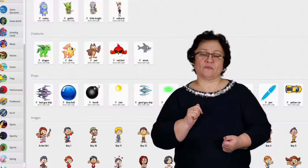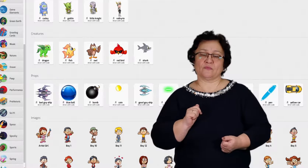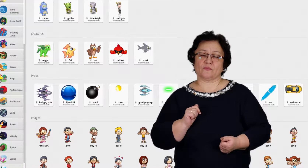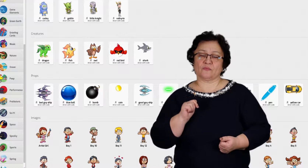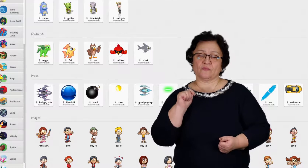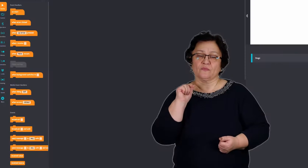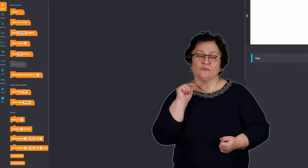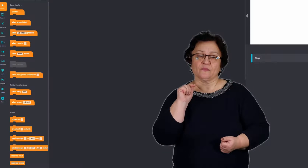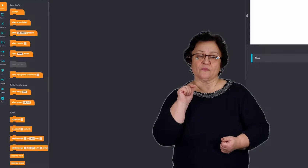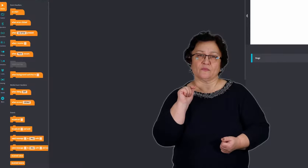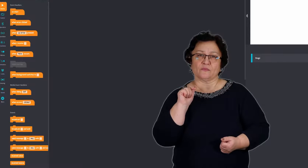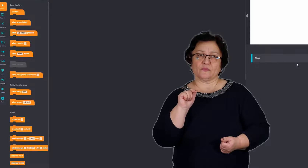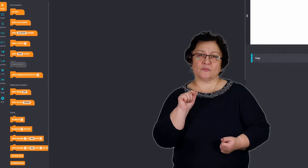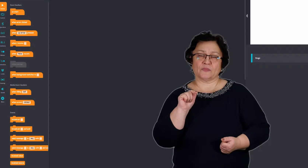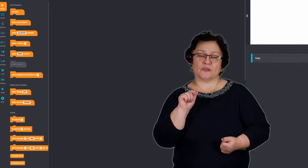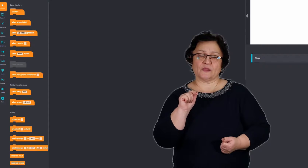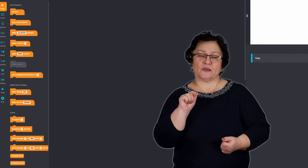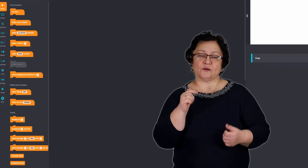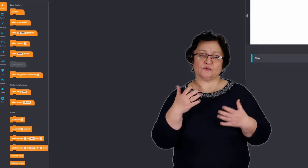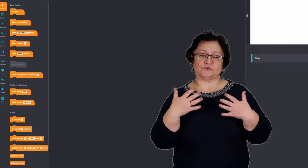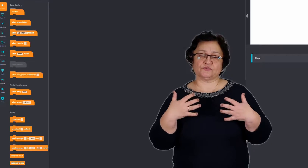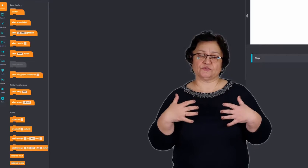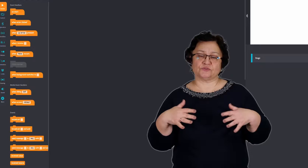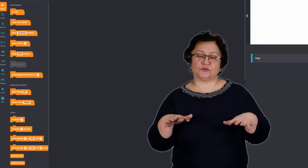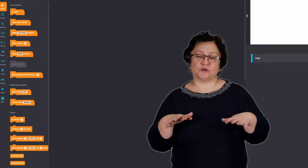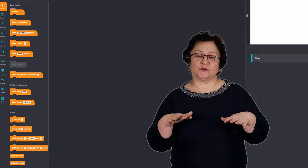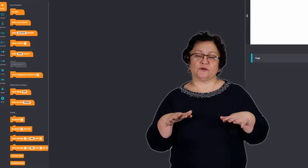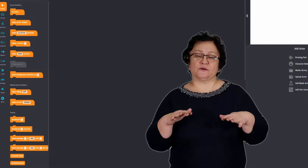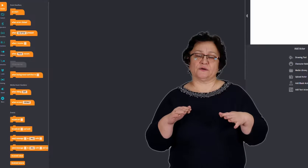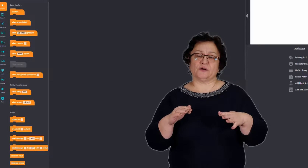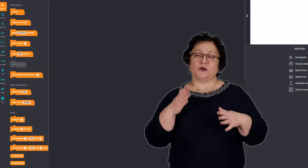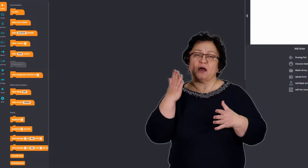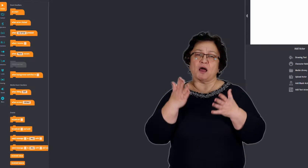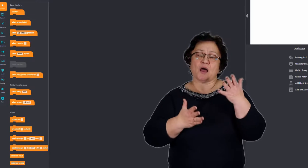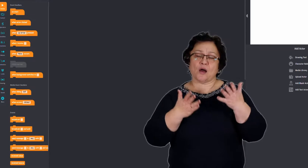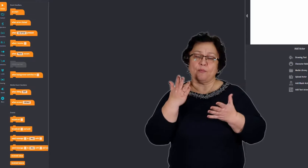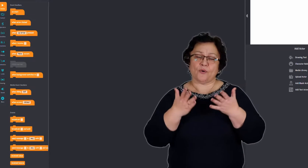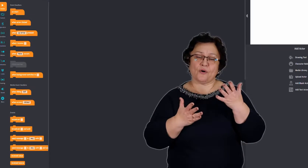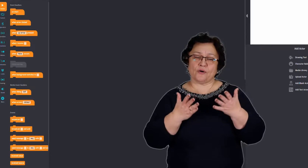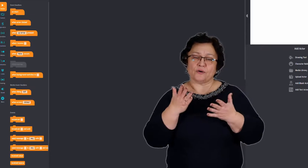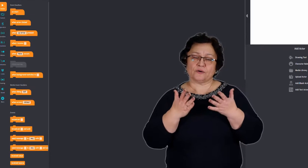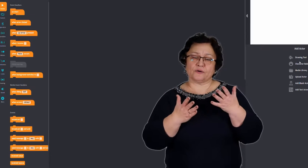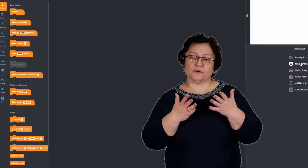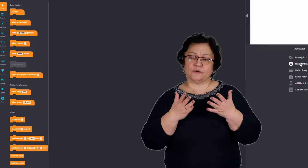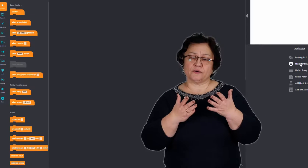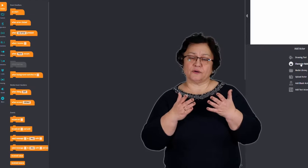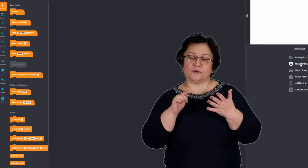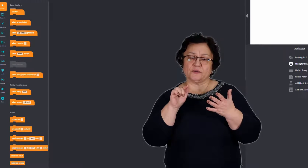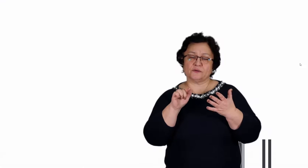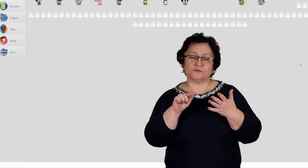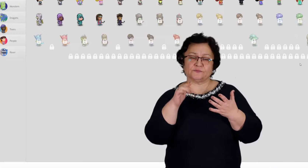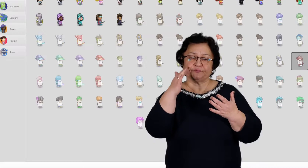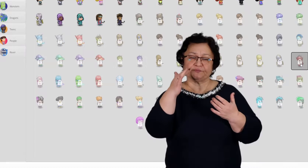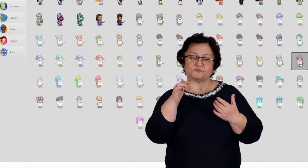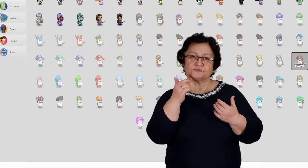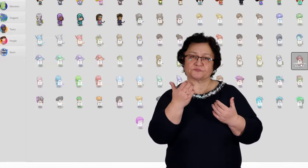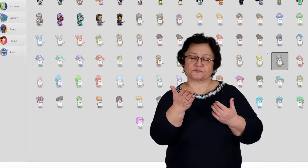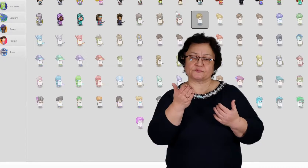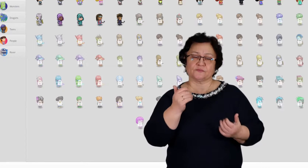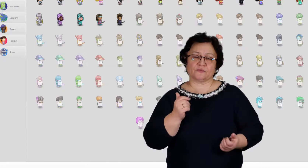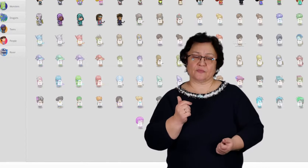Стандартно, то ти вже все знаєш. Або Add Actor і Character